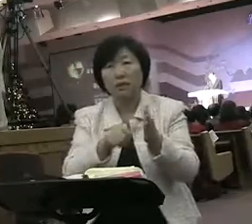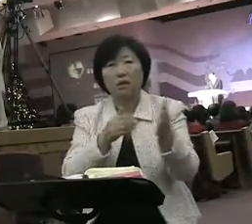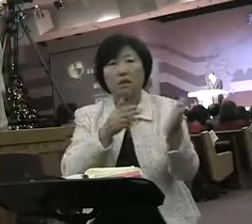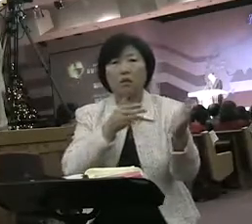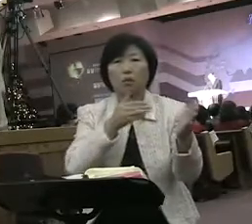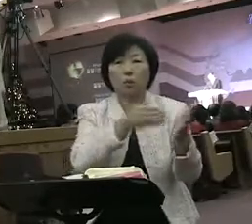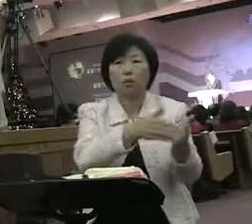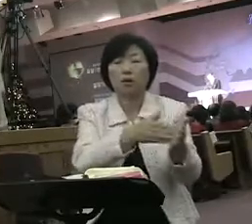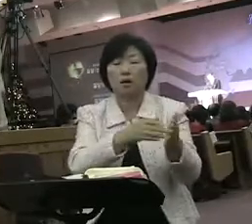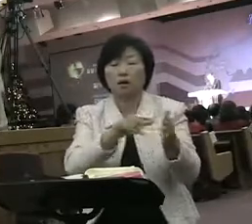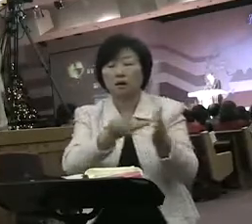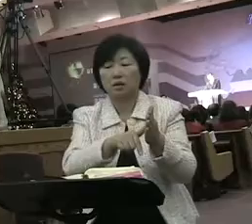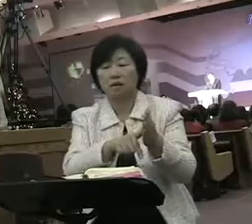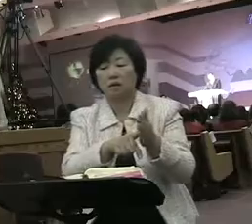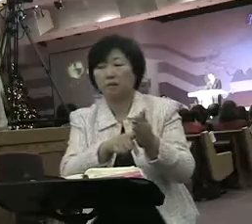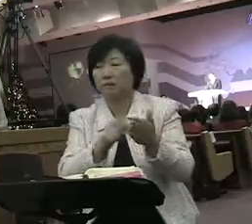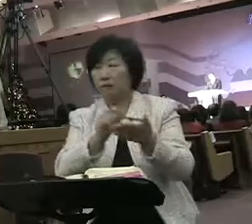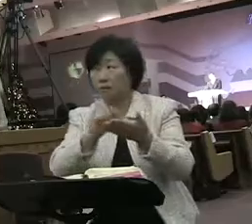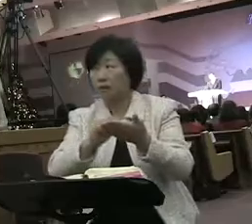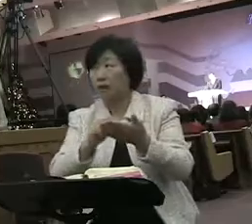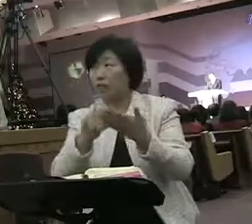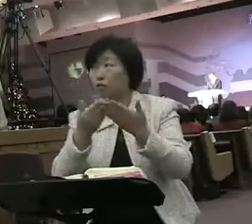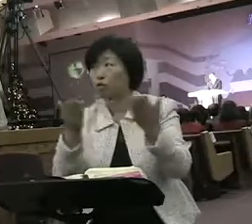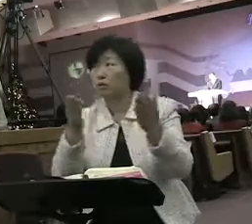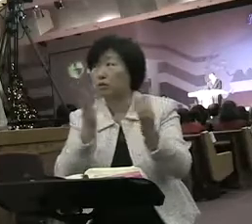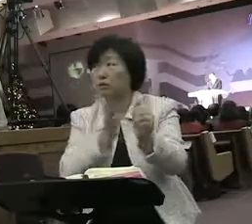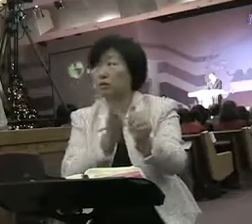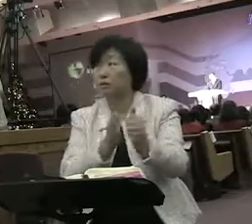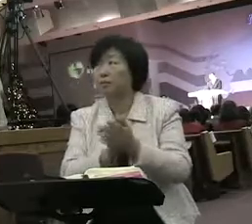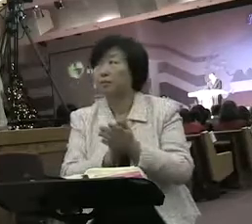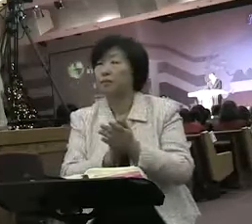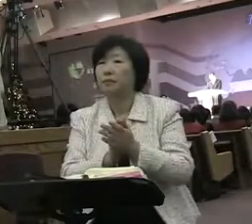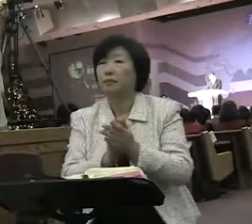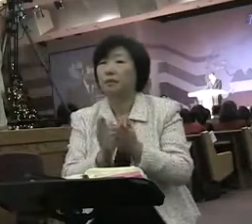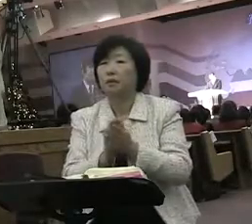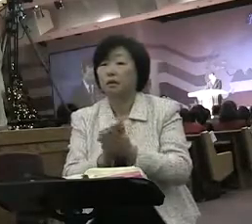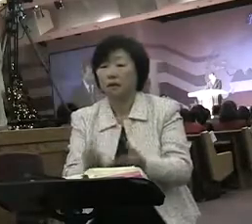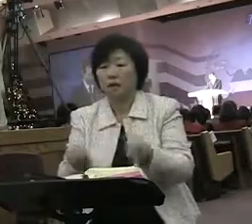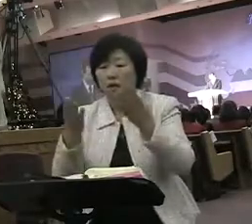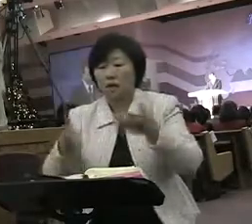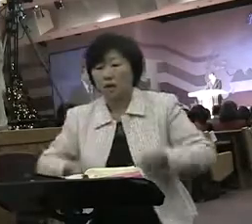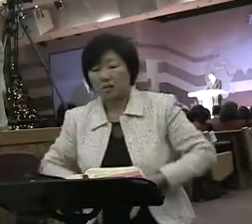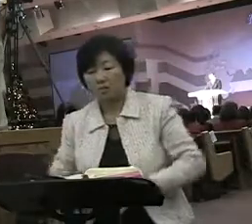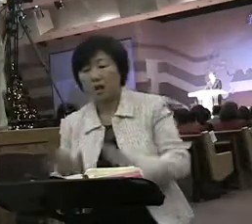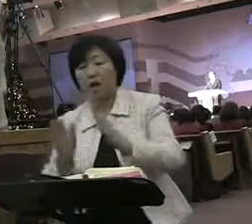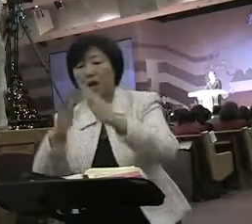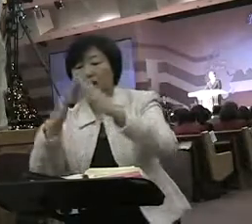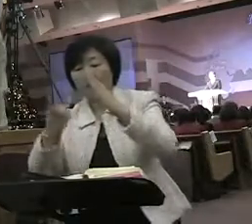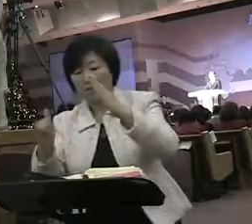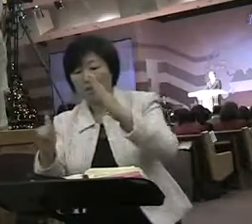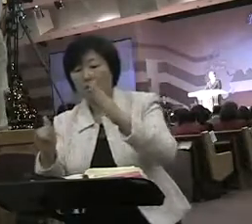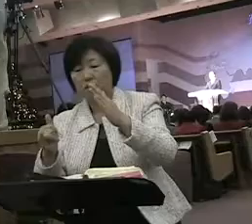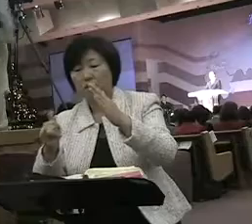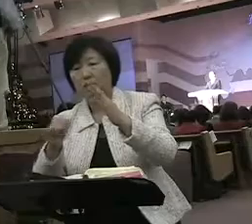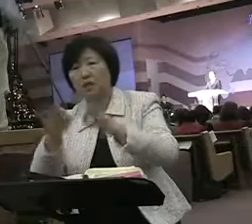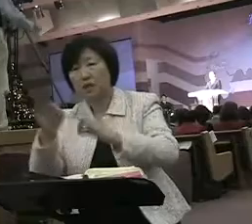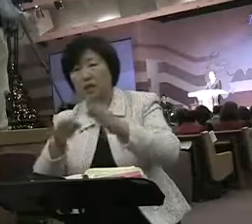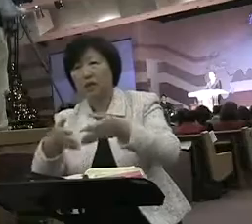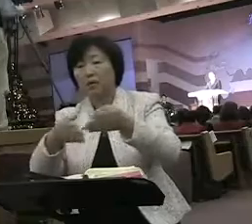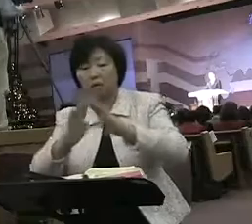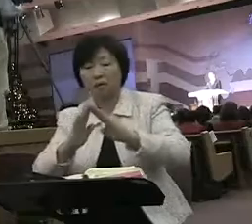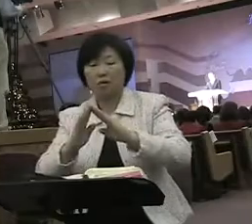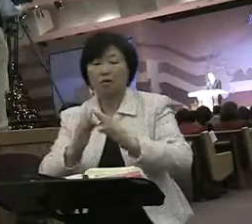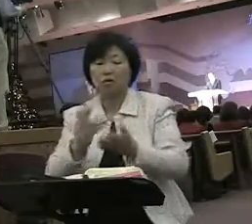메모해 주시면 감사하겠습니다. 오늘도 축하드릴 가정들이 있습니다. 출산한 가정, 개업한 가정 주님의